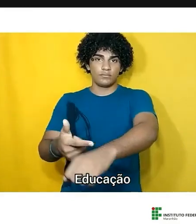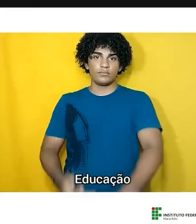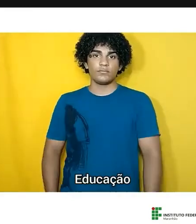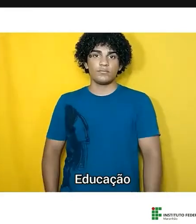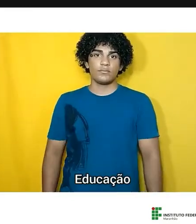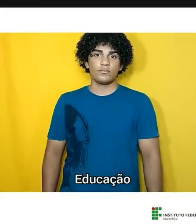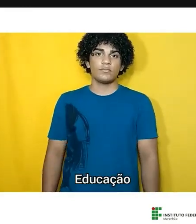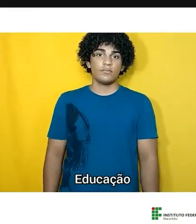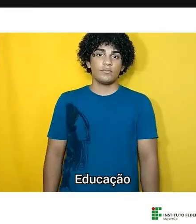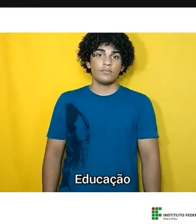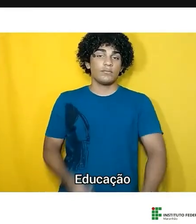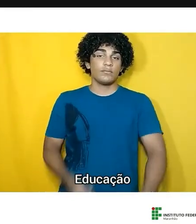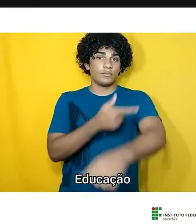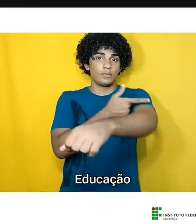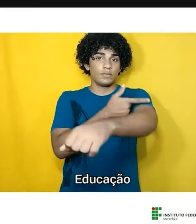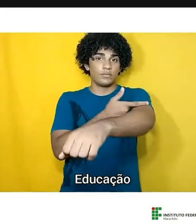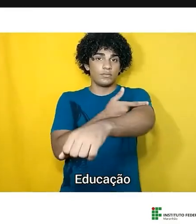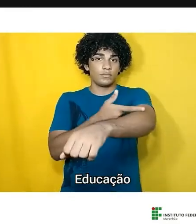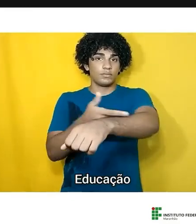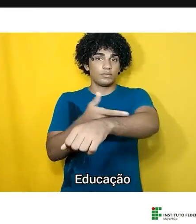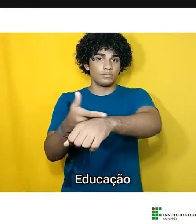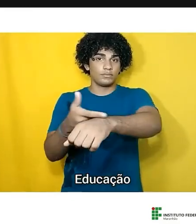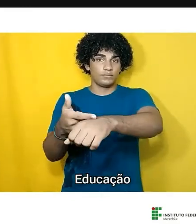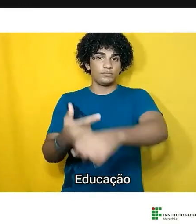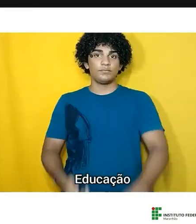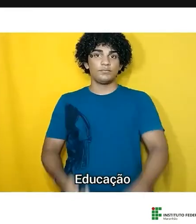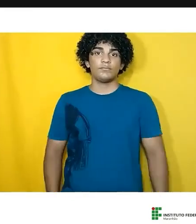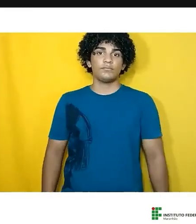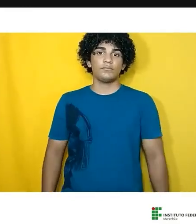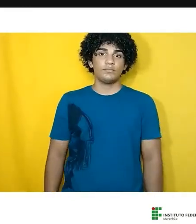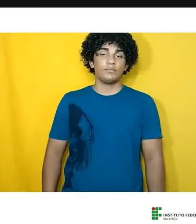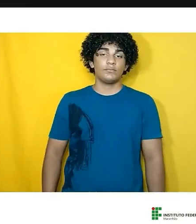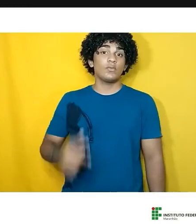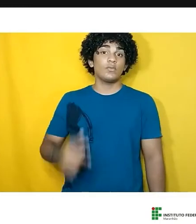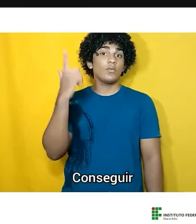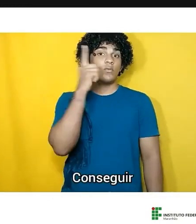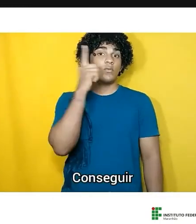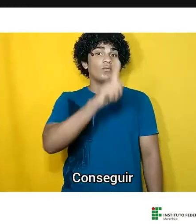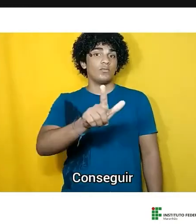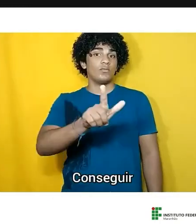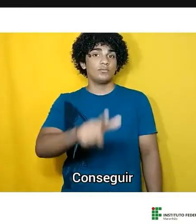Educação. Ó, dá para fazer o sinal de educação com a configuração de mão em L.